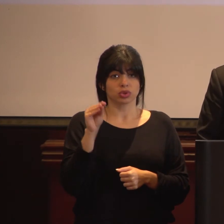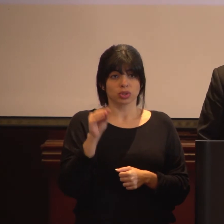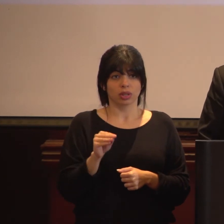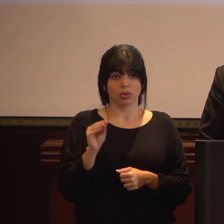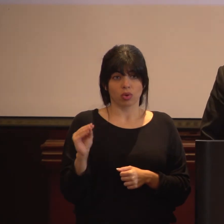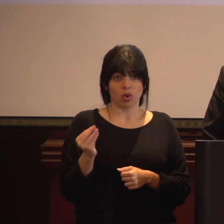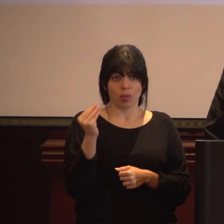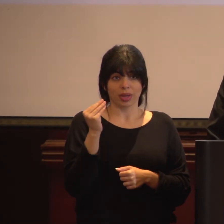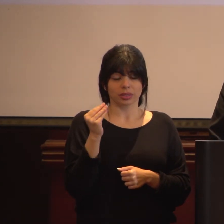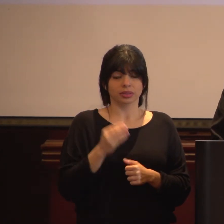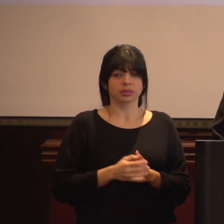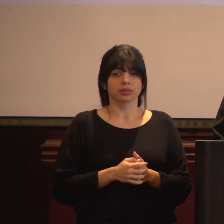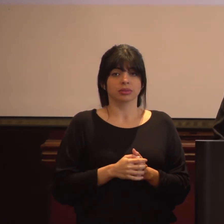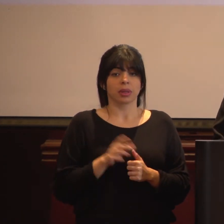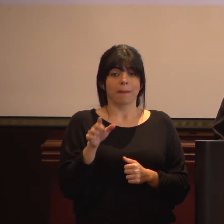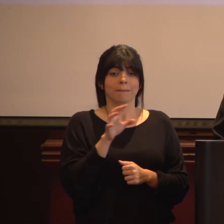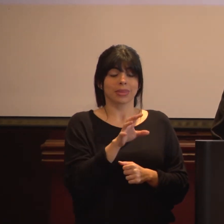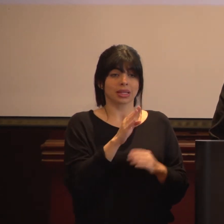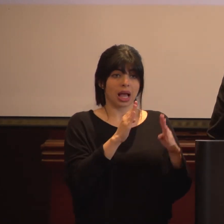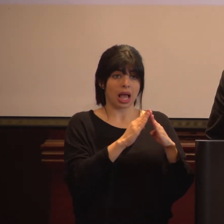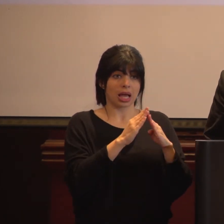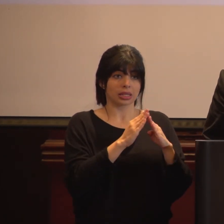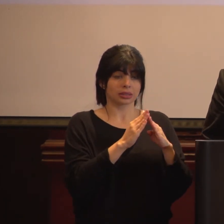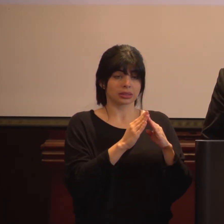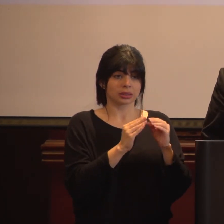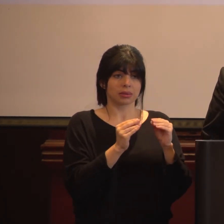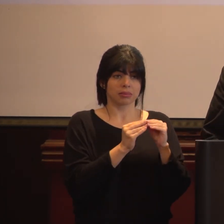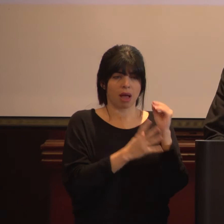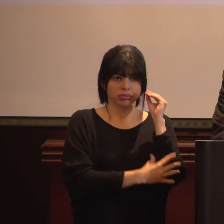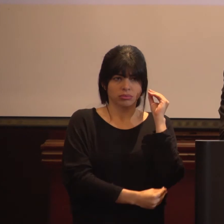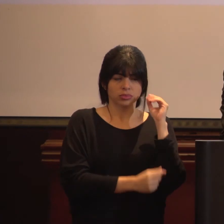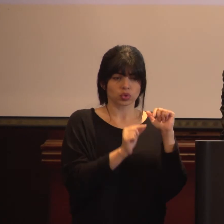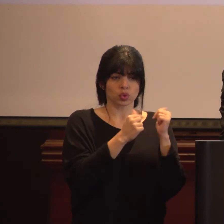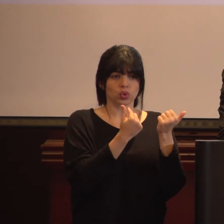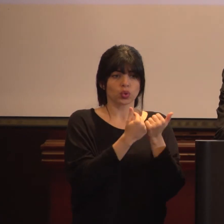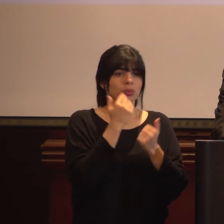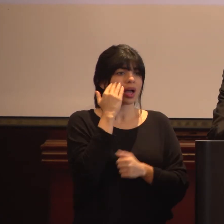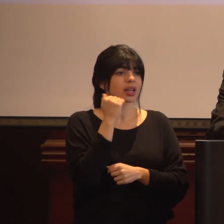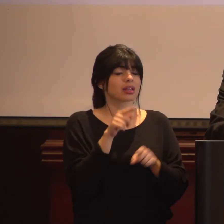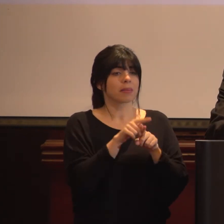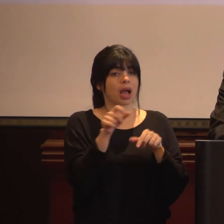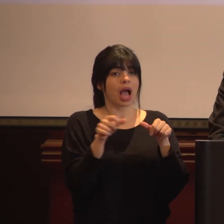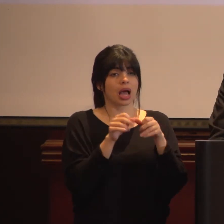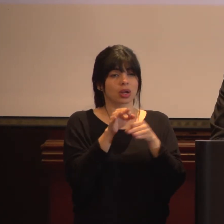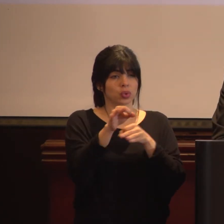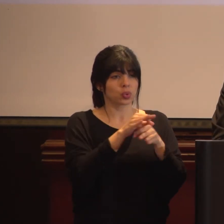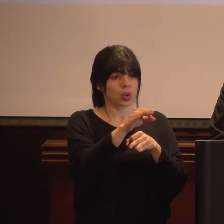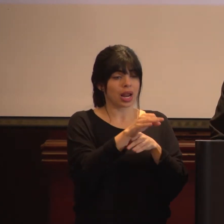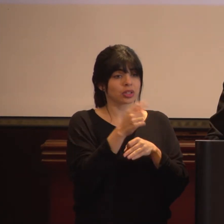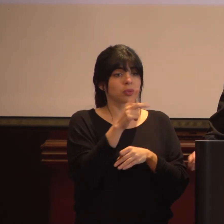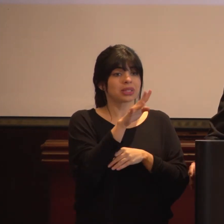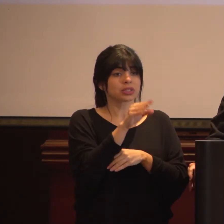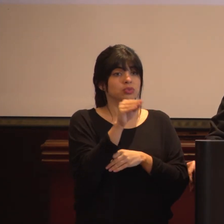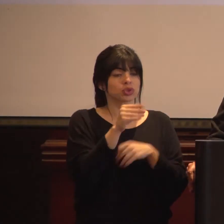jóvenes y adolescentes pertenecientes los hogares de menores ingresos grupos étnicos y zonas Rurales finalizan la